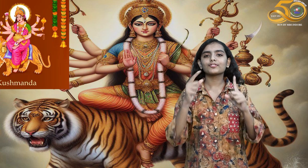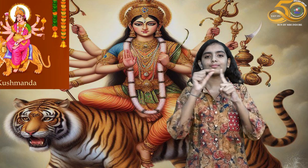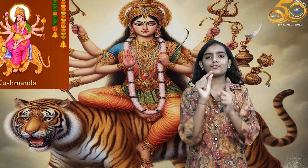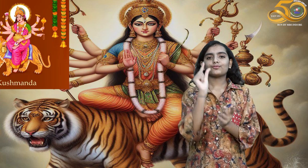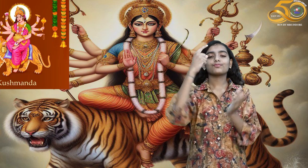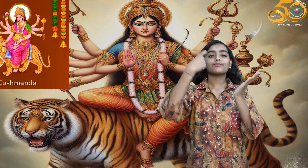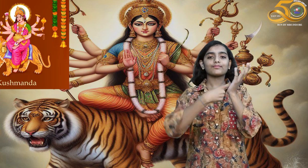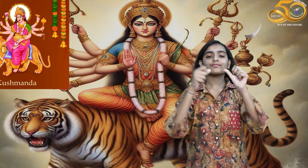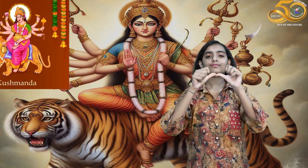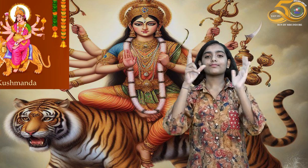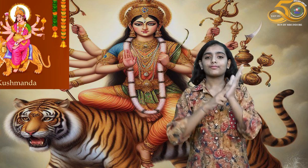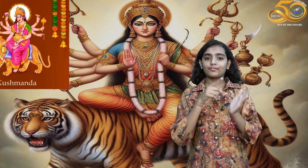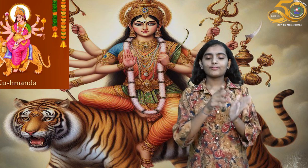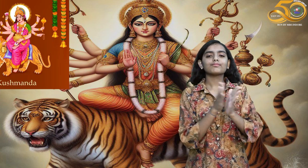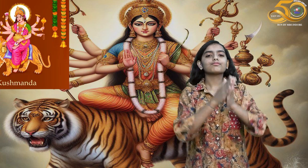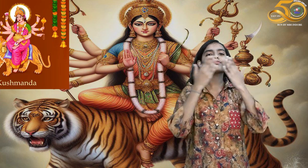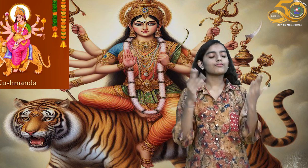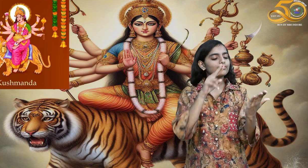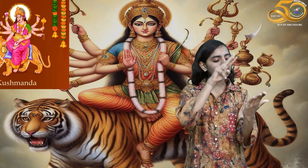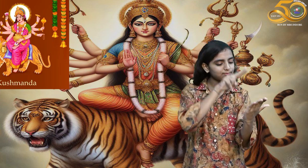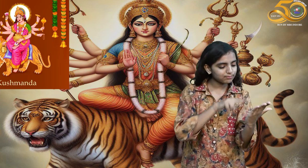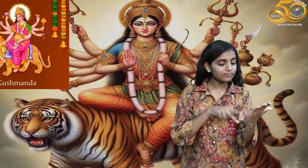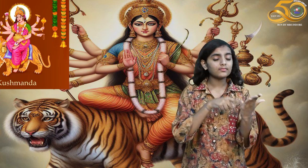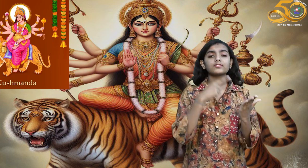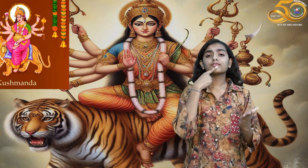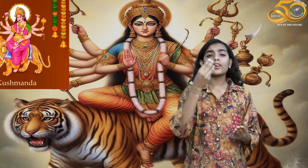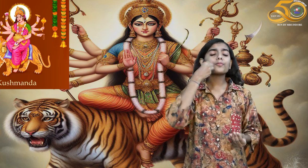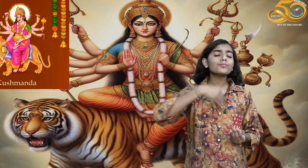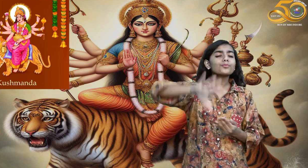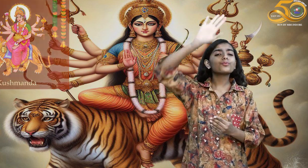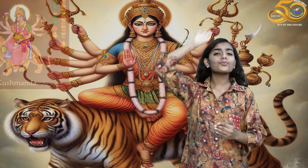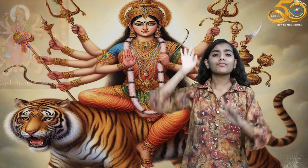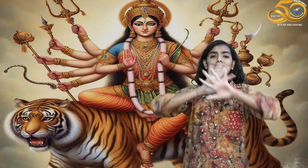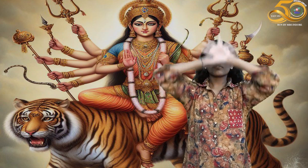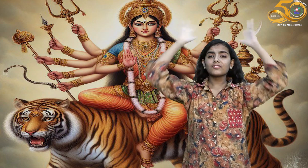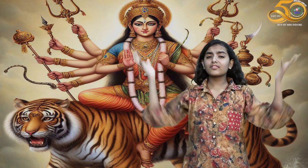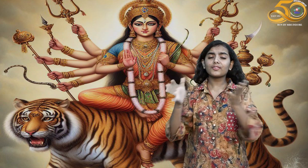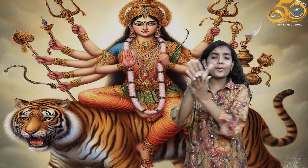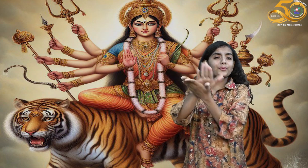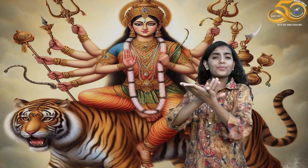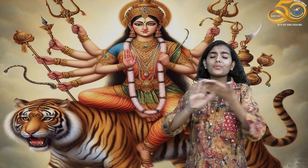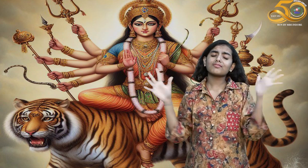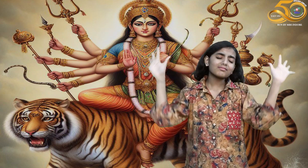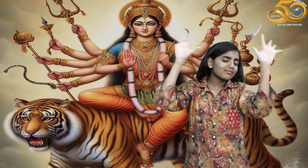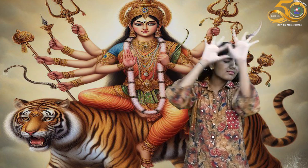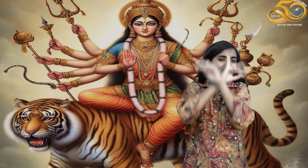भुजा है पुराणों में कहा गया है जब ब्रह्मान में चारो तरफ अंदकारी अंदकार था दानव ने अपनी